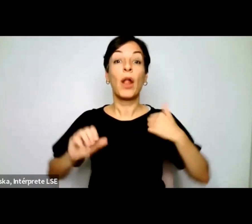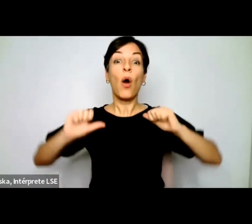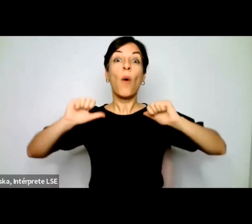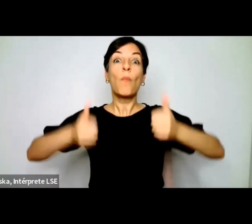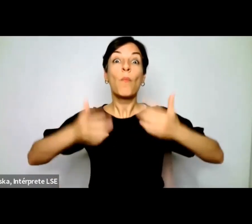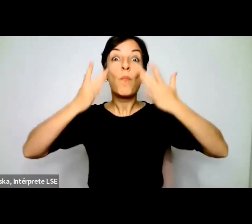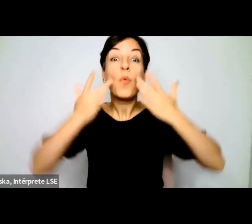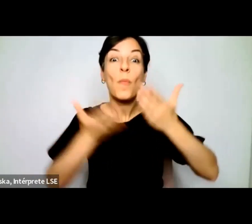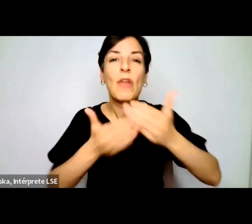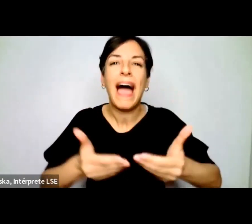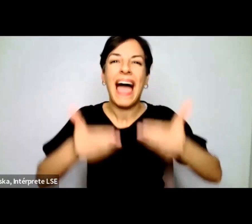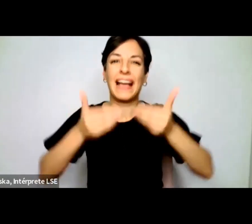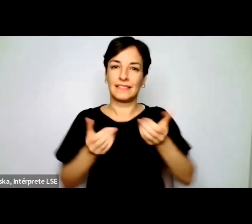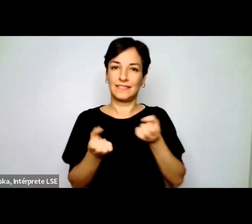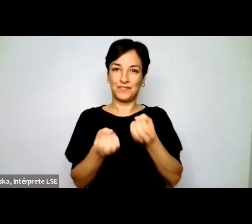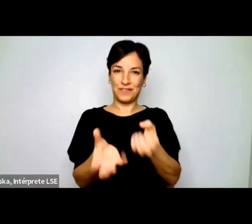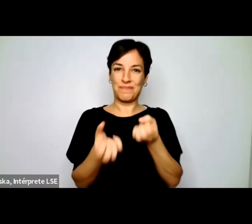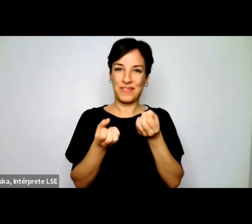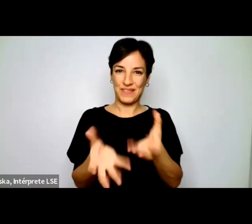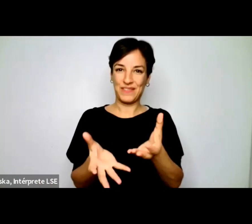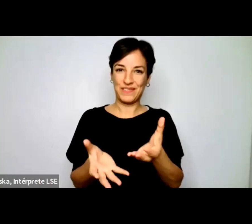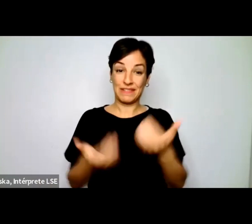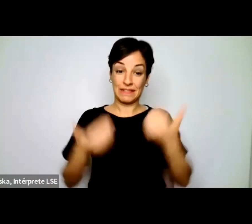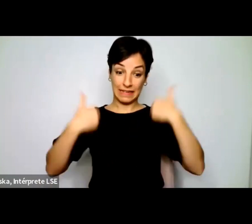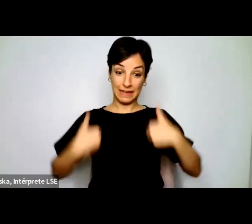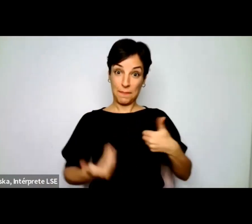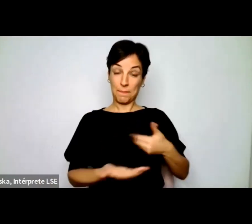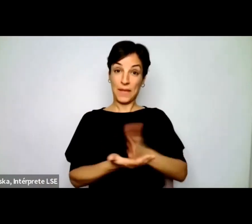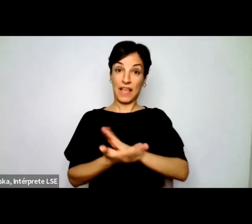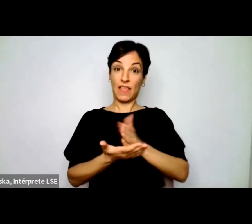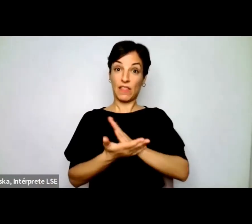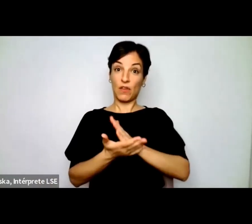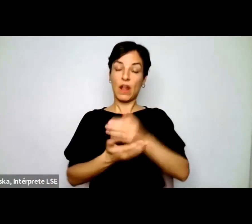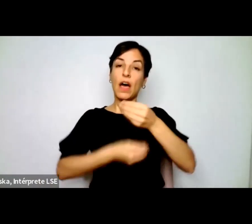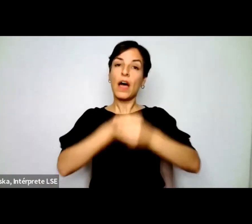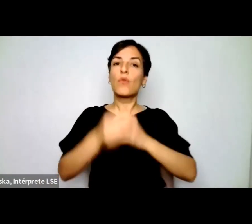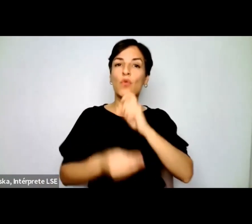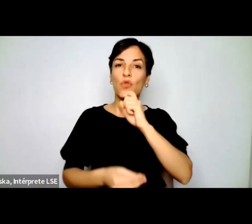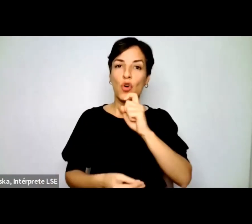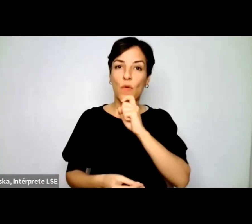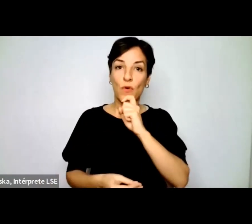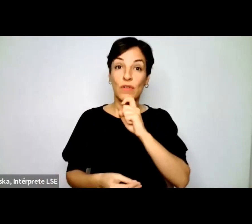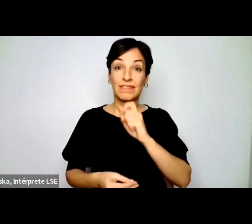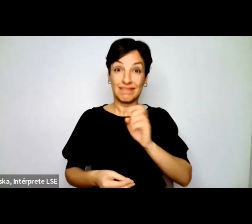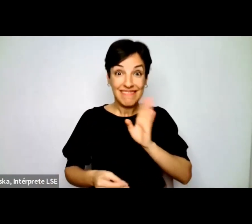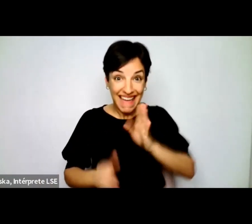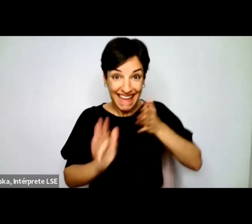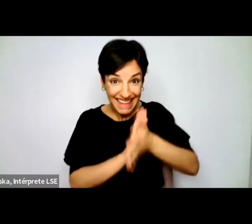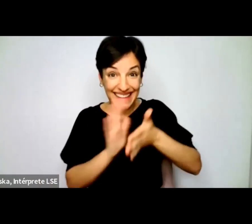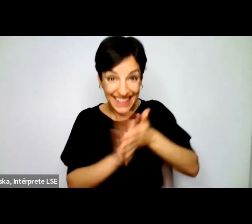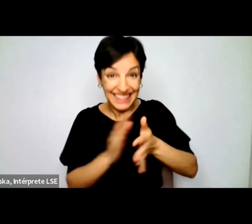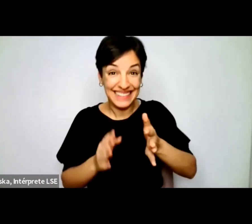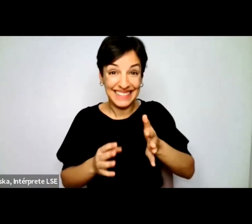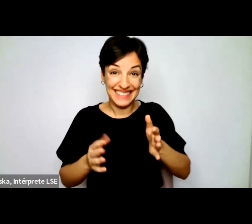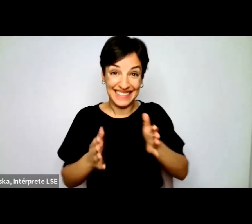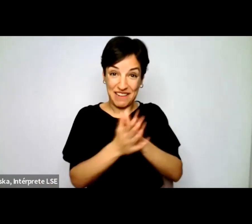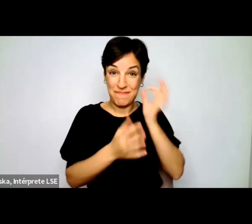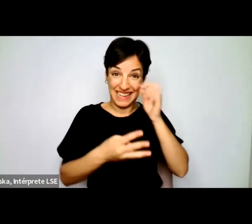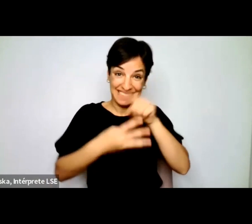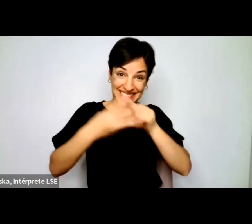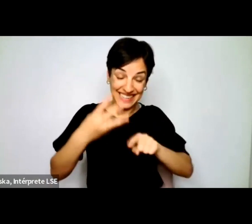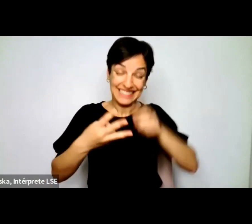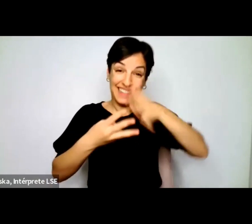el mismo, y en el que la persona mediadora lo que va a hacer es, todo esto que os estamos contando y que os